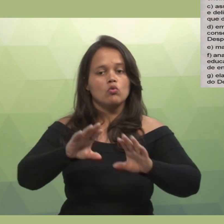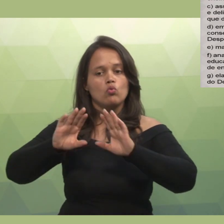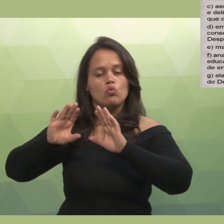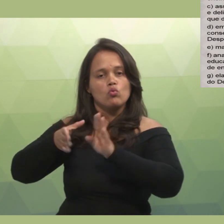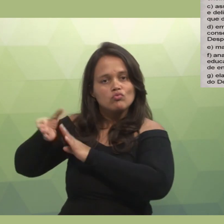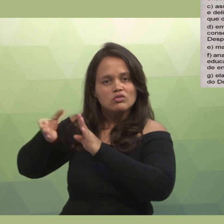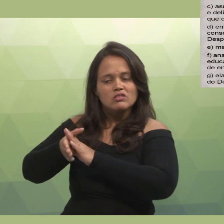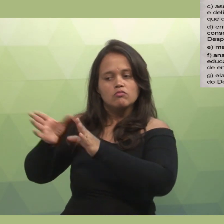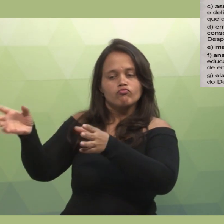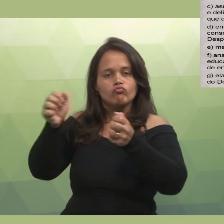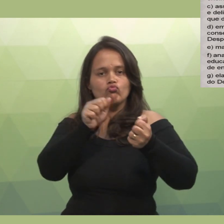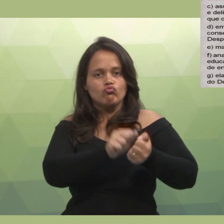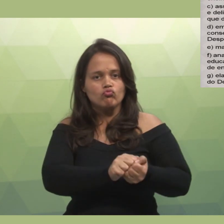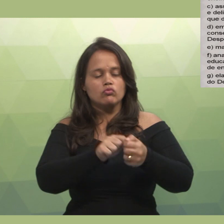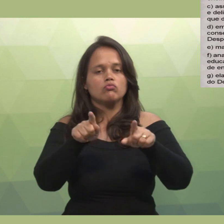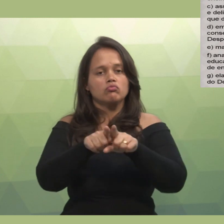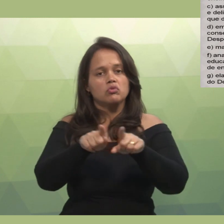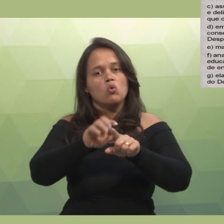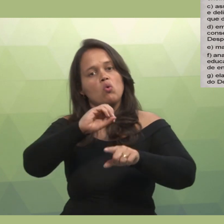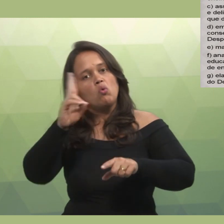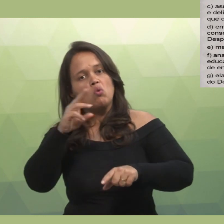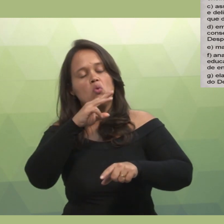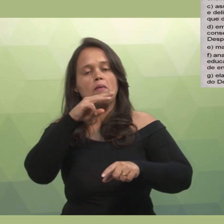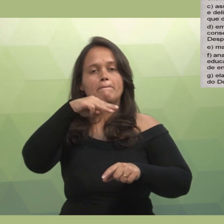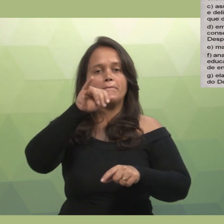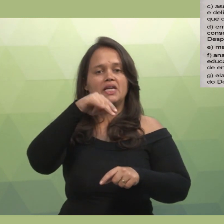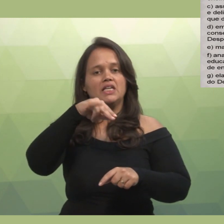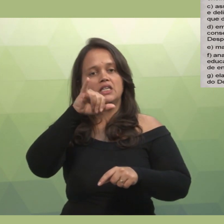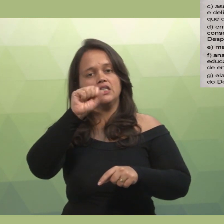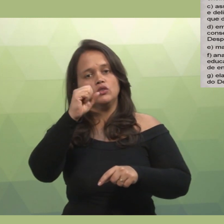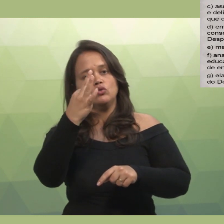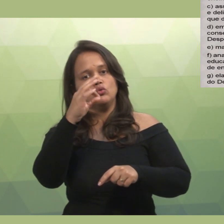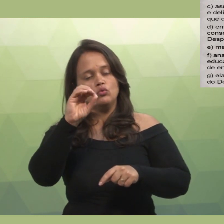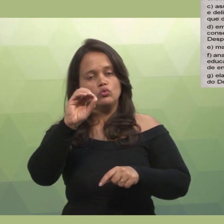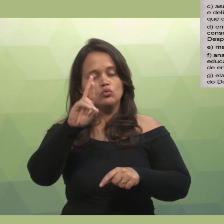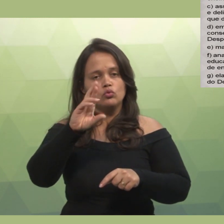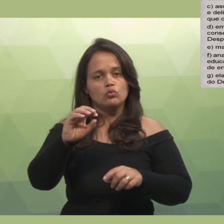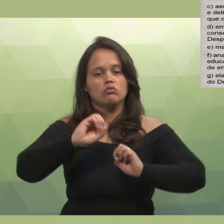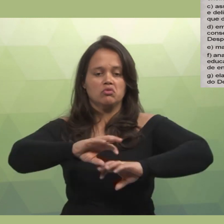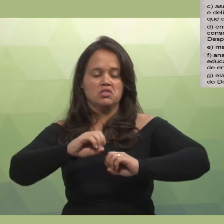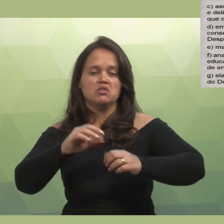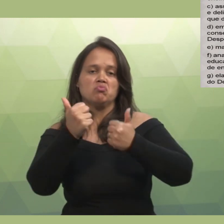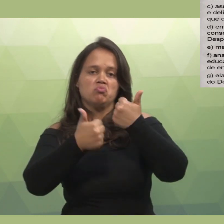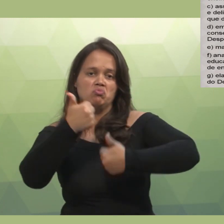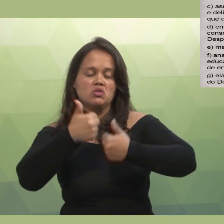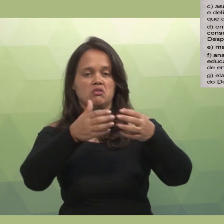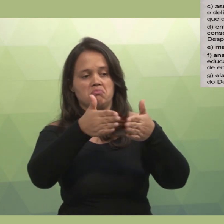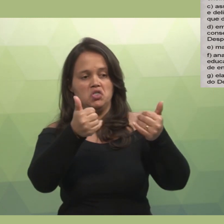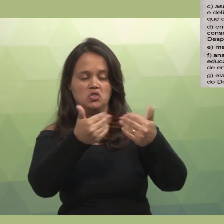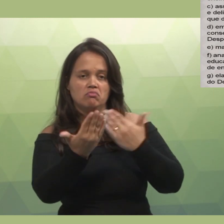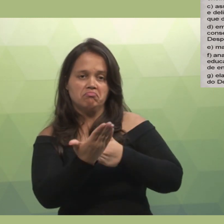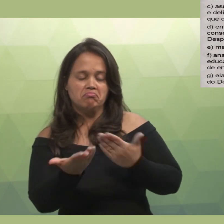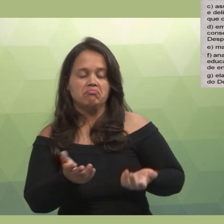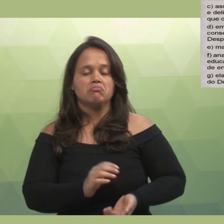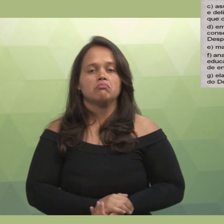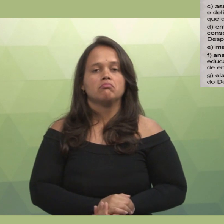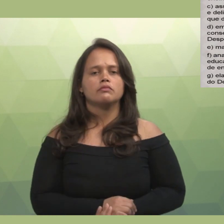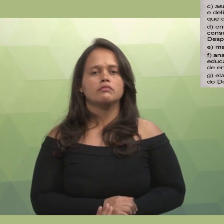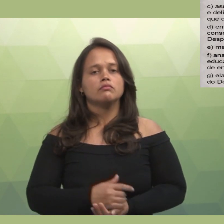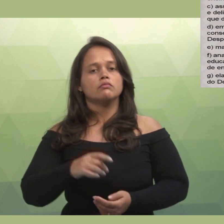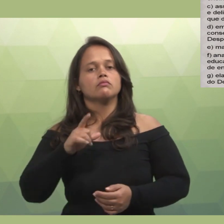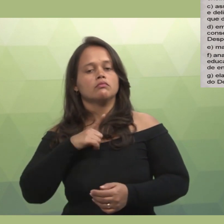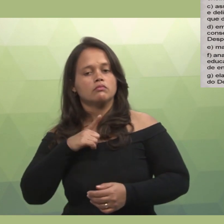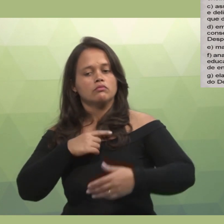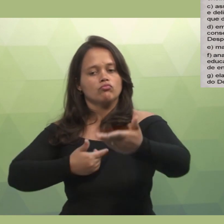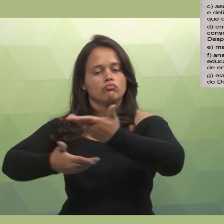quando solicitado pelo Ministro de Estado da Educação e do Desporto, manter intercâmbio com os sistemas de ensino dos